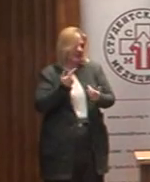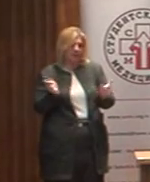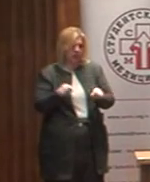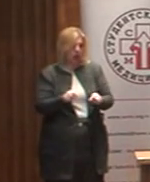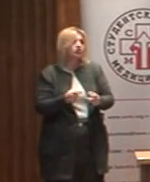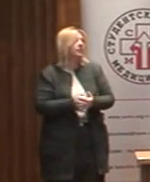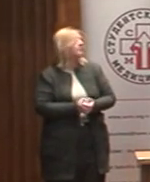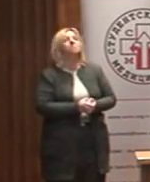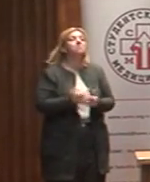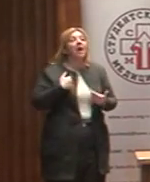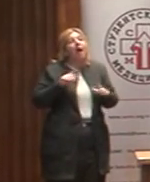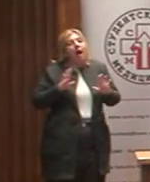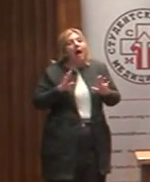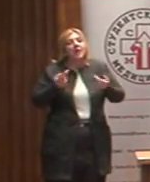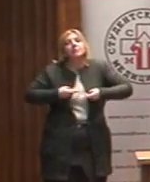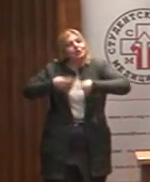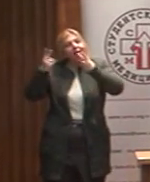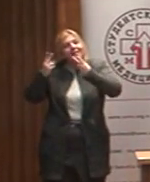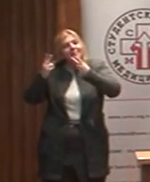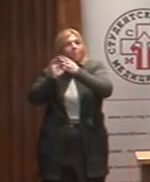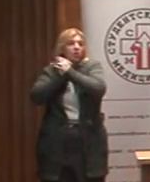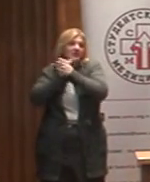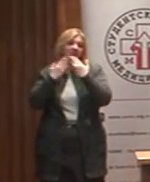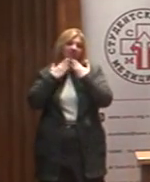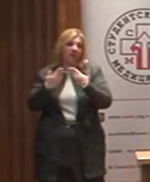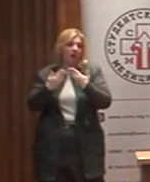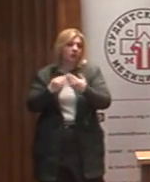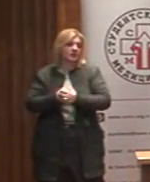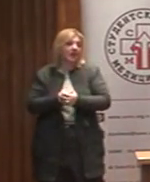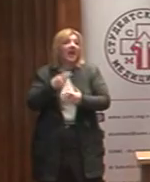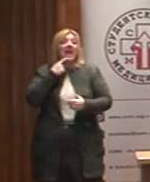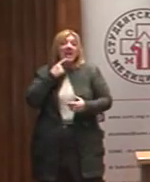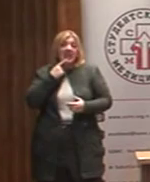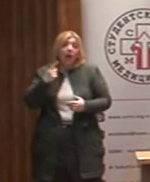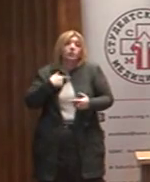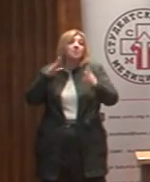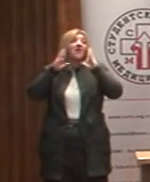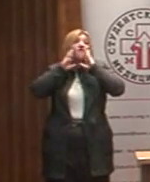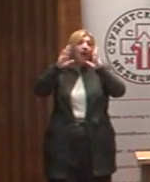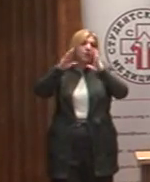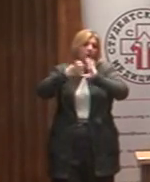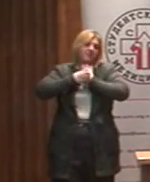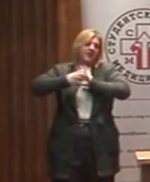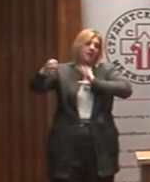pozdrave i zahvalnost i rekli su da veruju da ćemo dalje nastaviti sa radom.